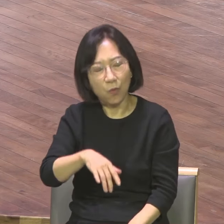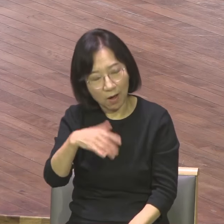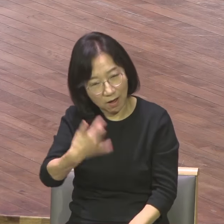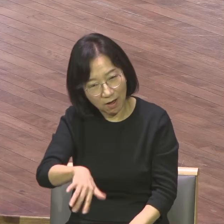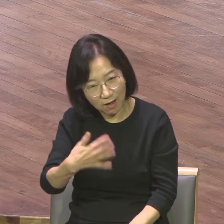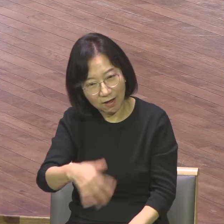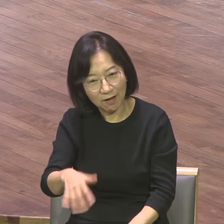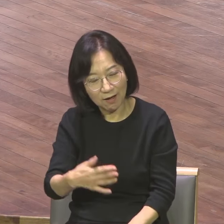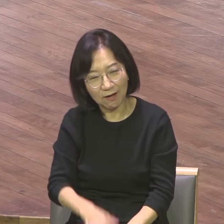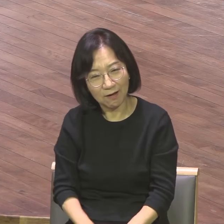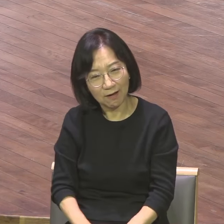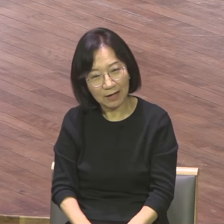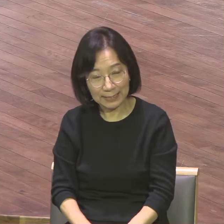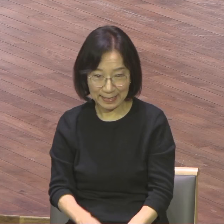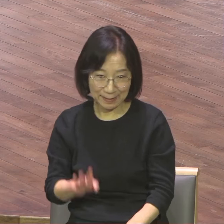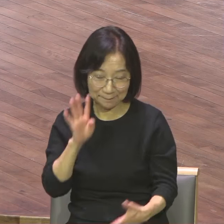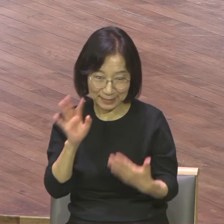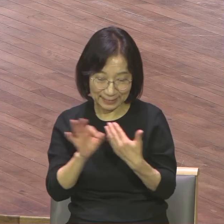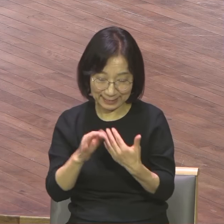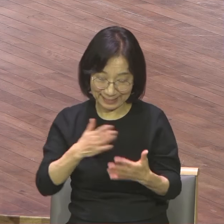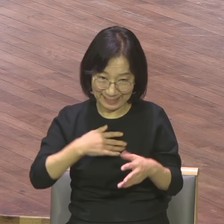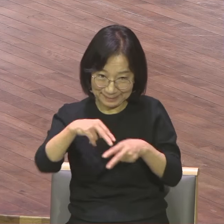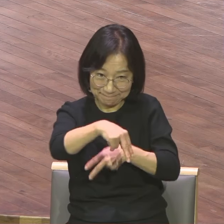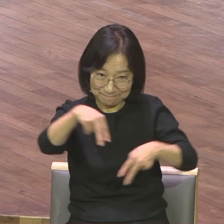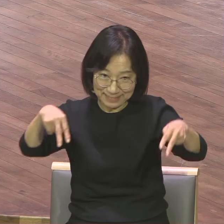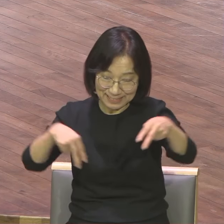대단하죠. 저 같으면 일로 와.